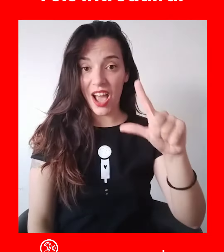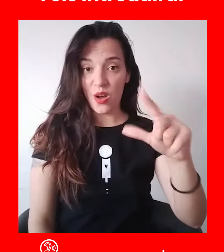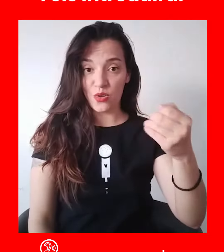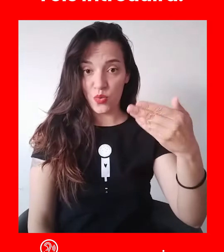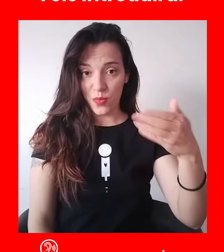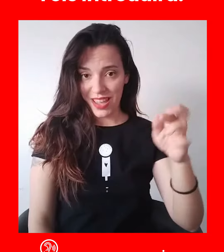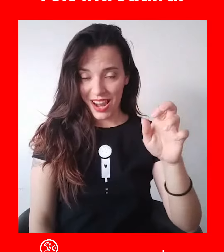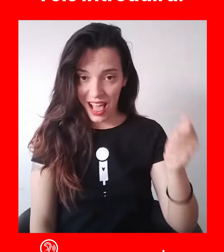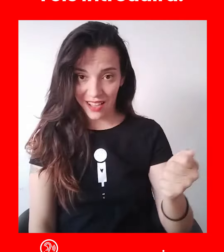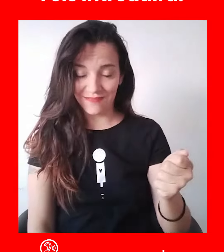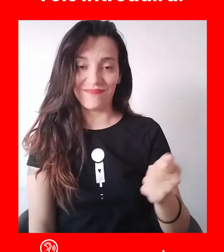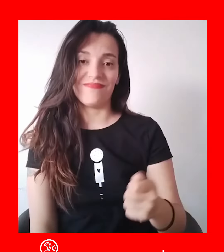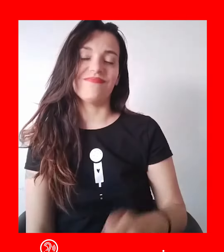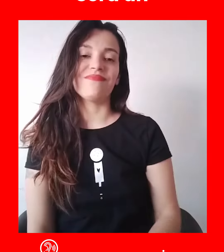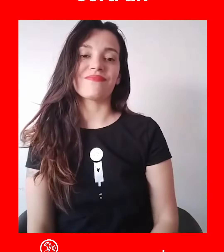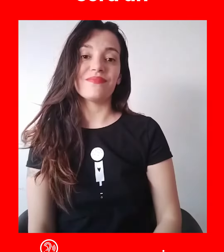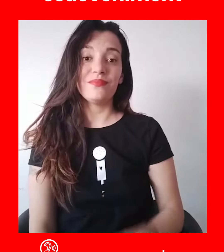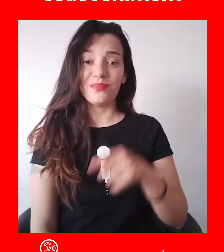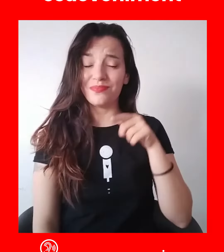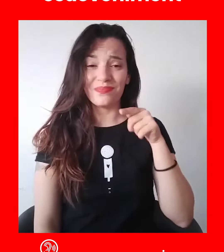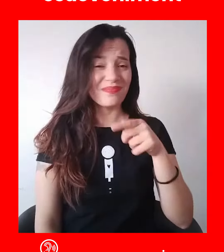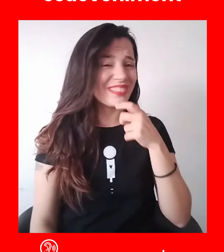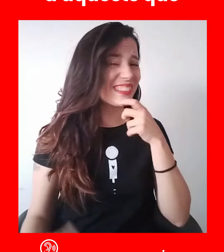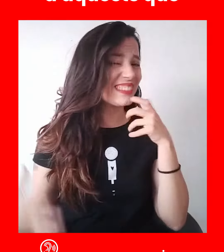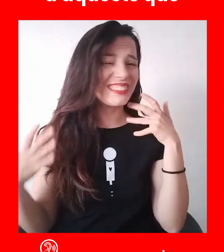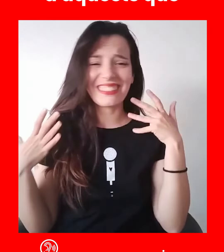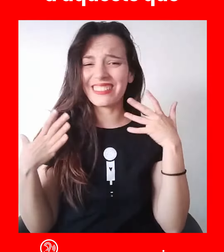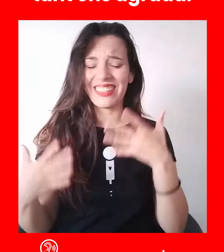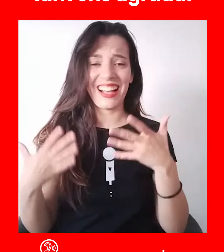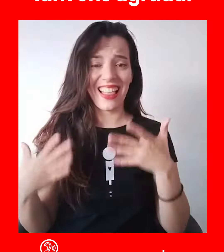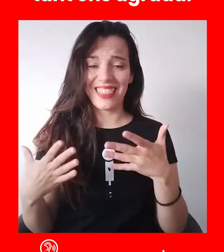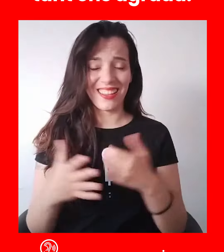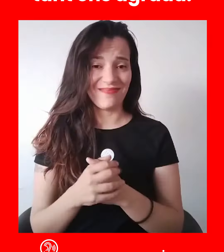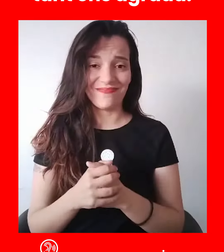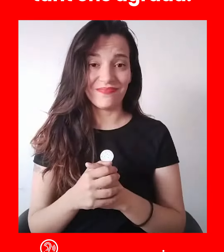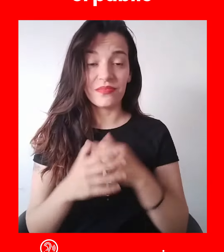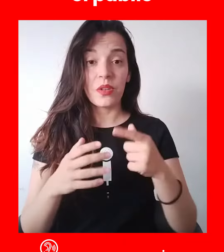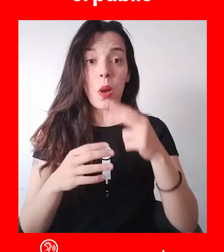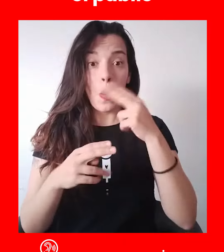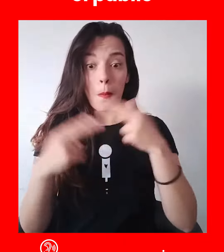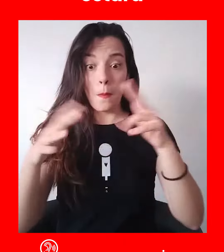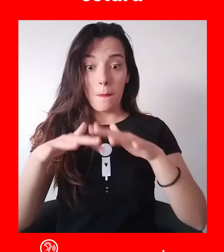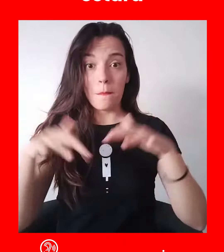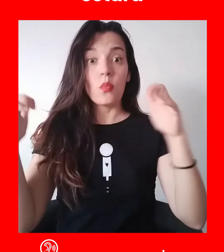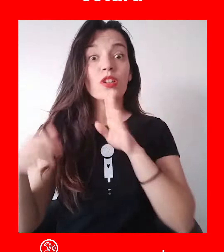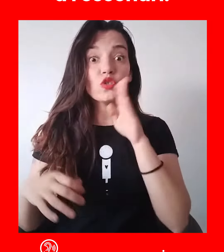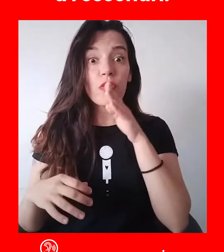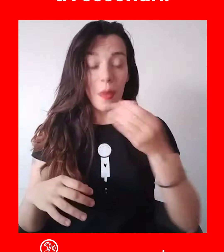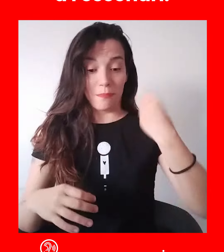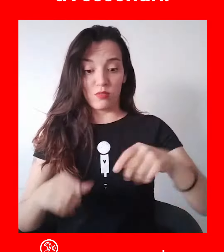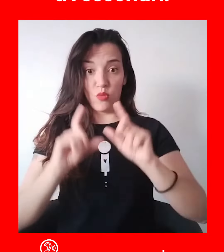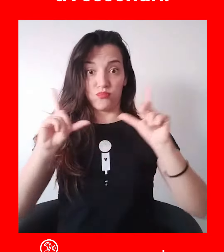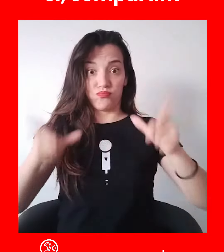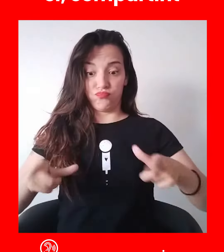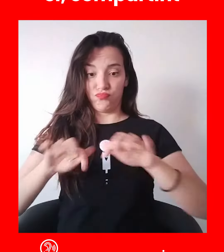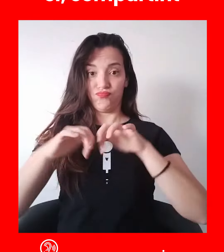i els introduirà. Serà un esdeveniment d'aquests que tant ens agrada. El públic estarà a